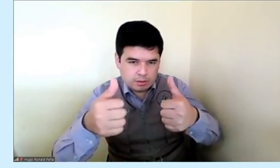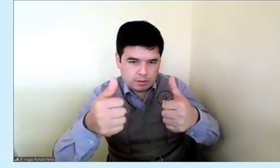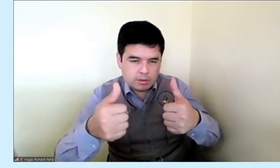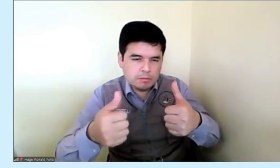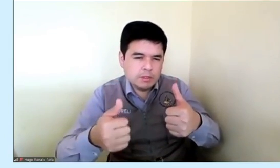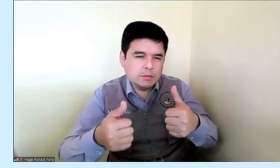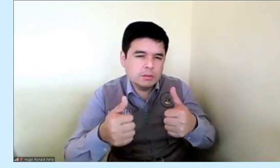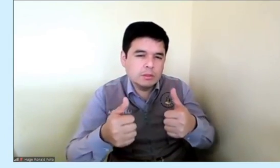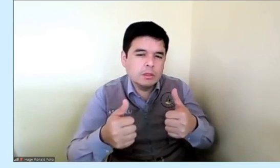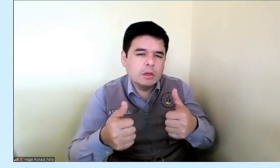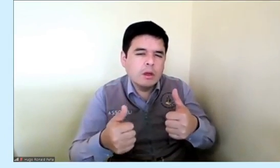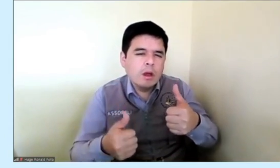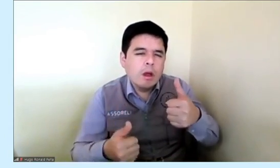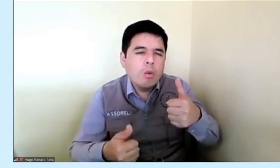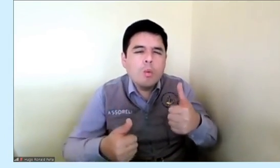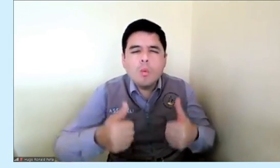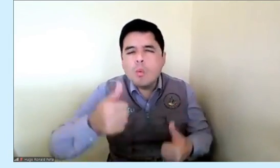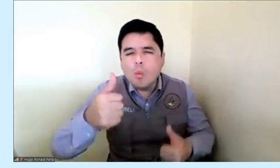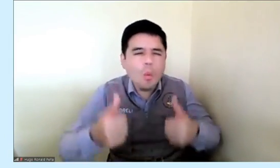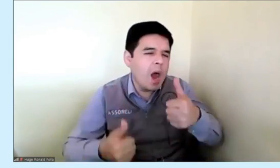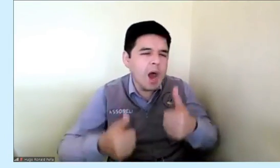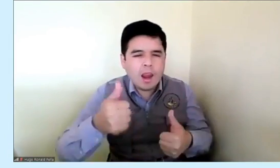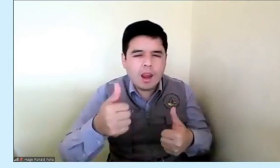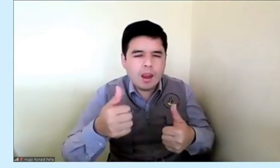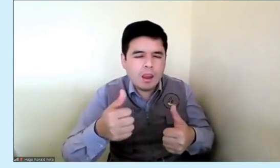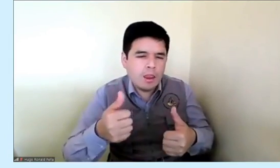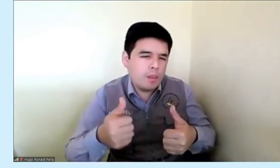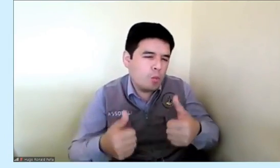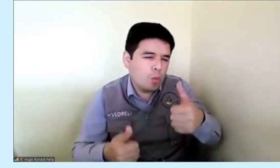Las manos en forma de A, ¿recuerdan? Y suben.